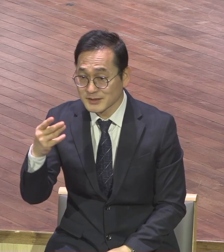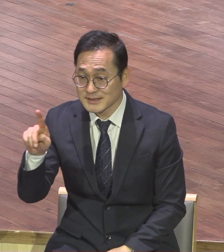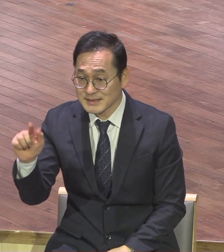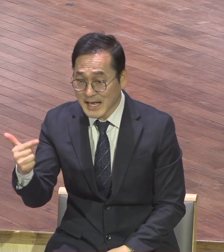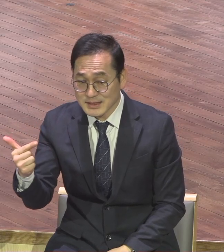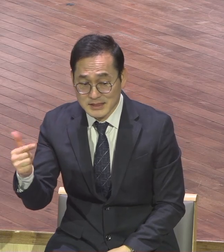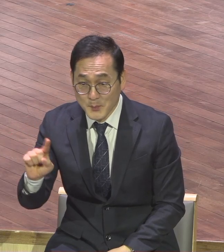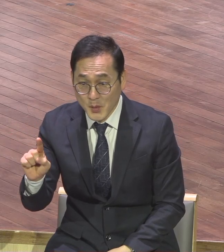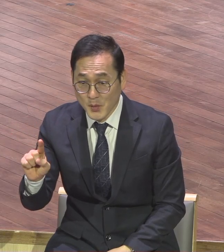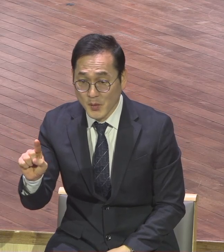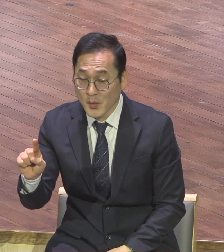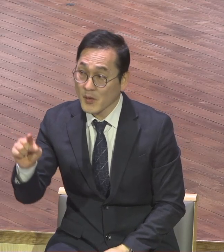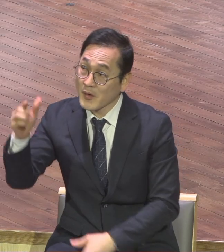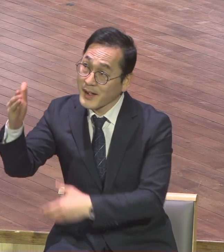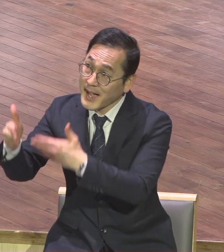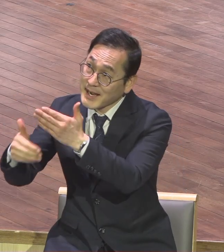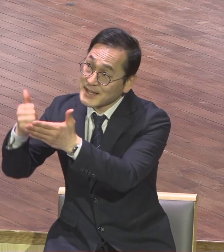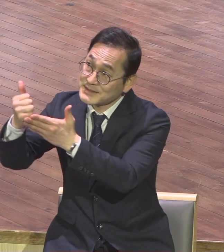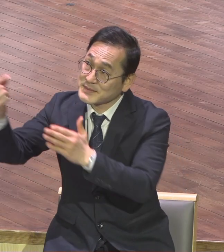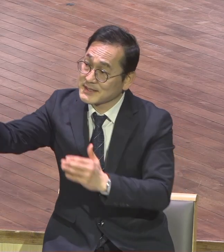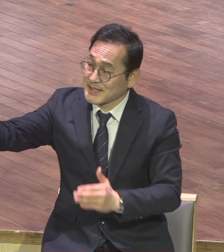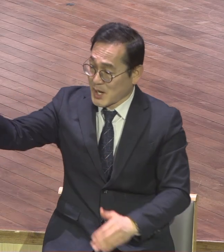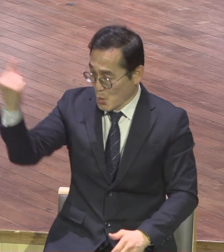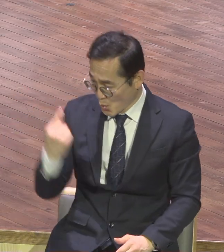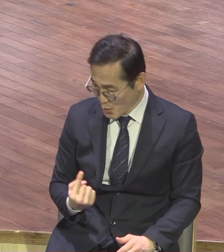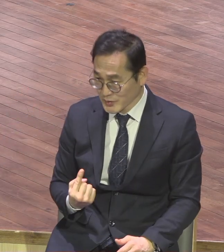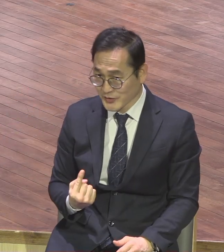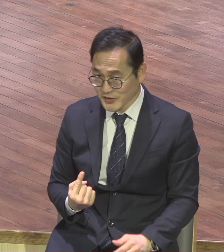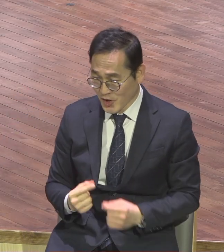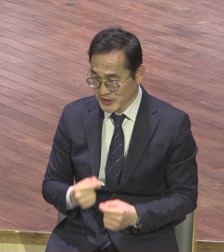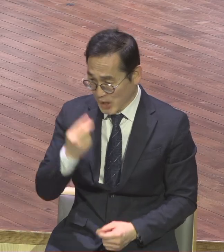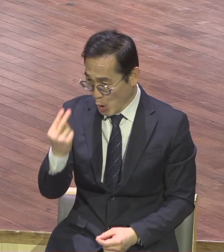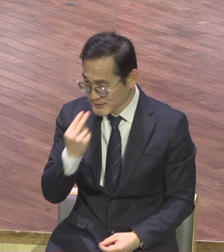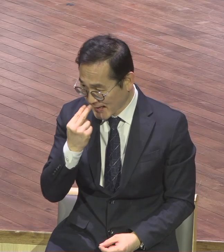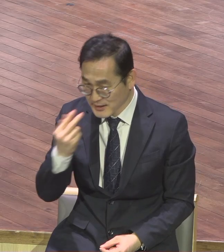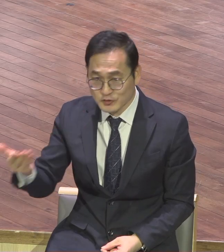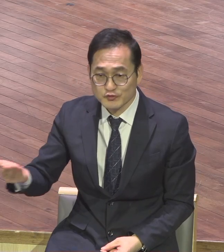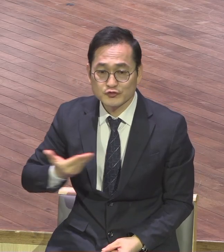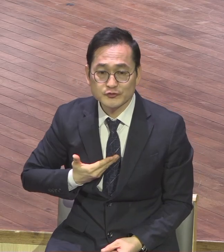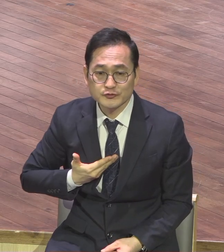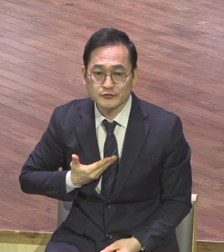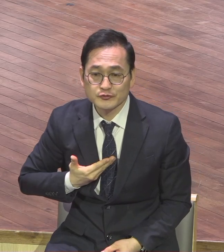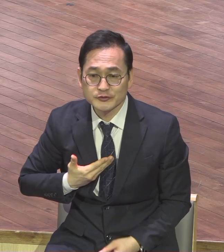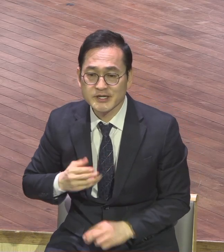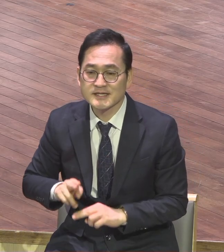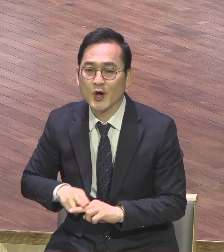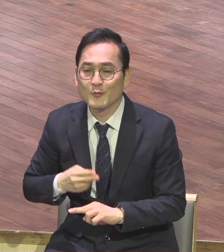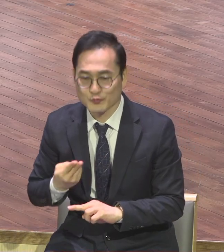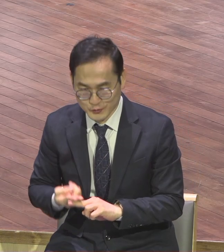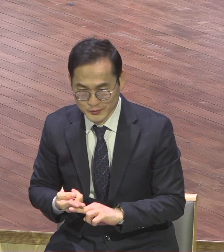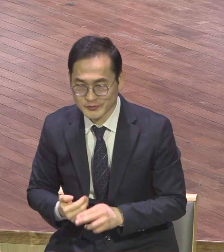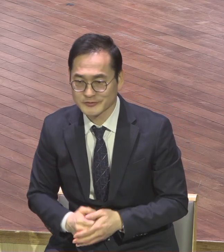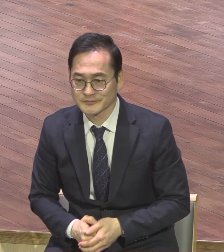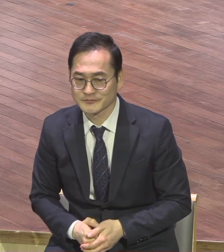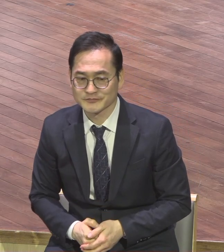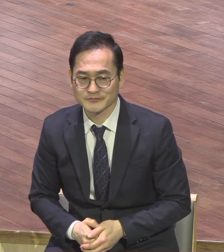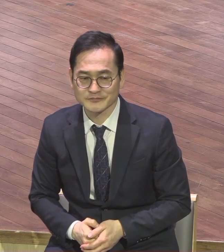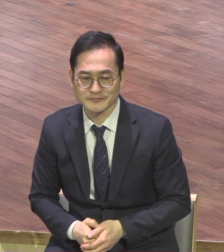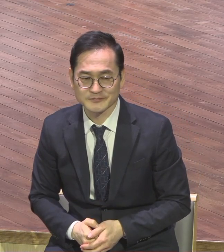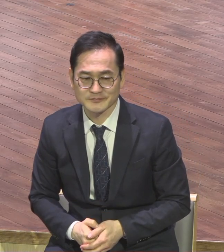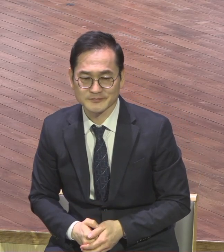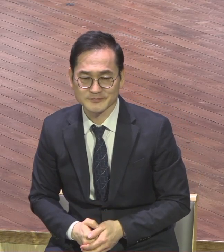하나님이 나에게 오셔서 영생을 주셨다 할 것입니다. 이 선물을 알지 못하는